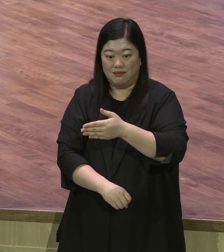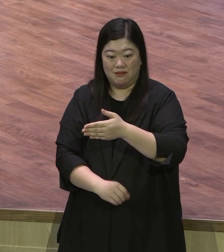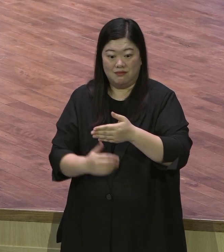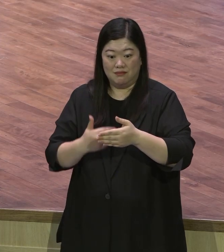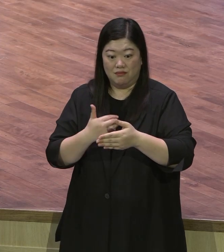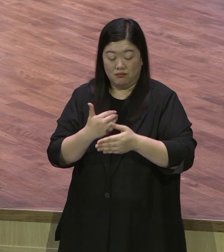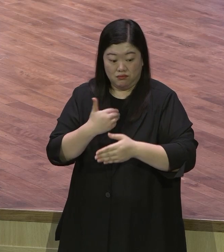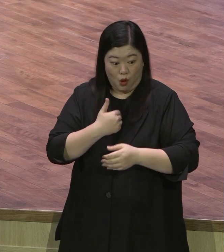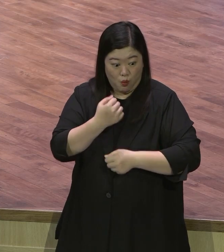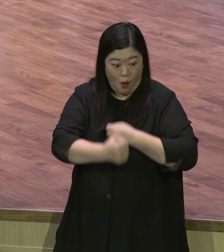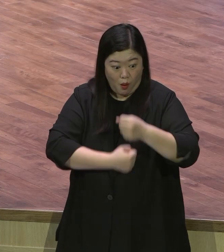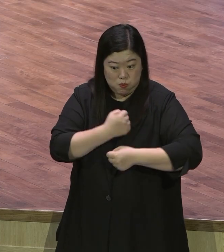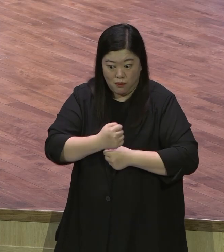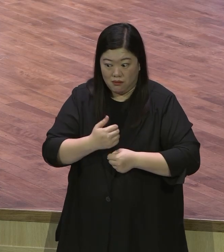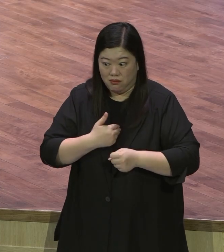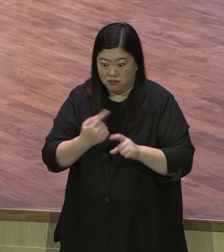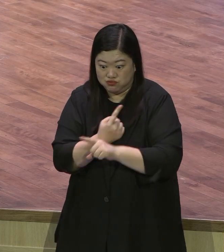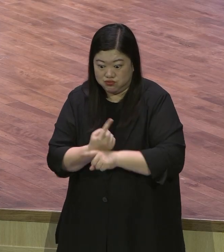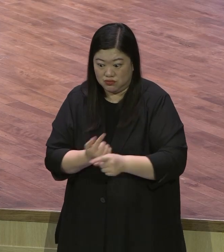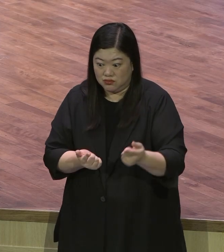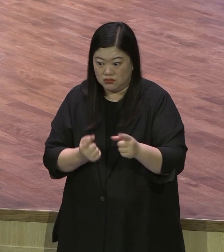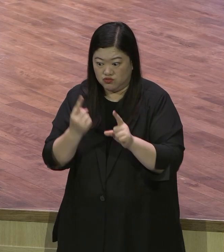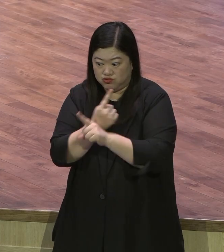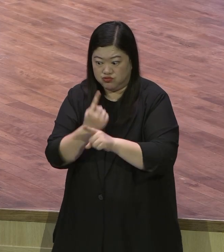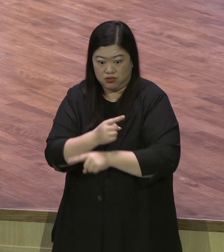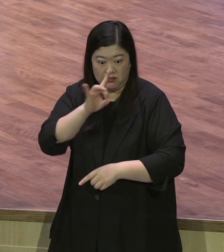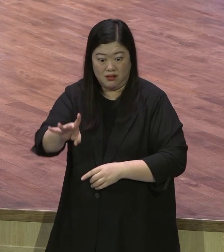내가 하나님 말씀을 감히.